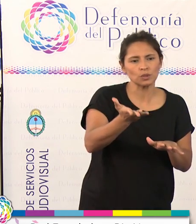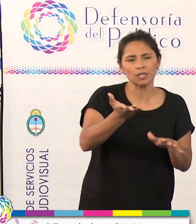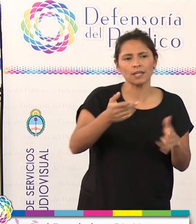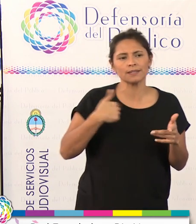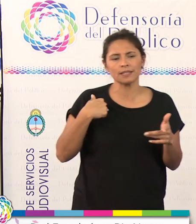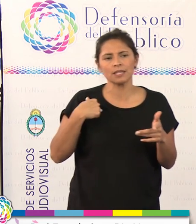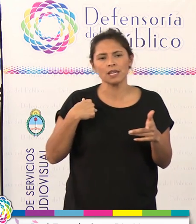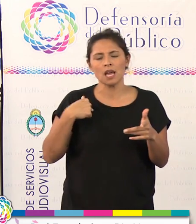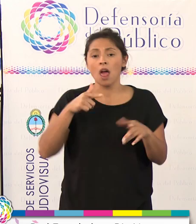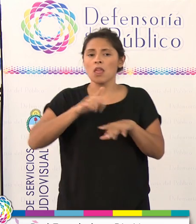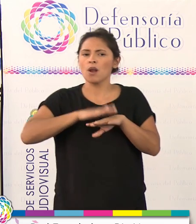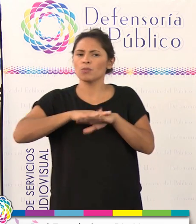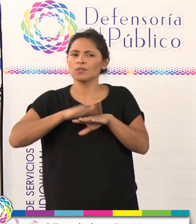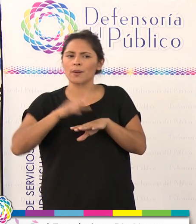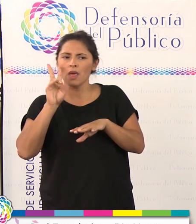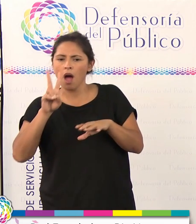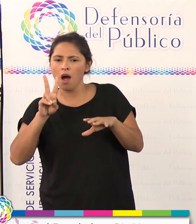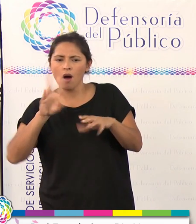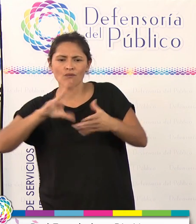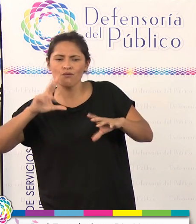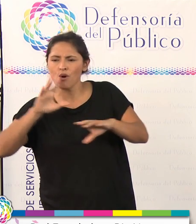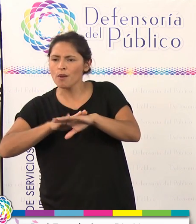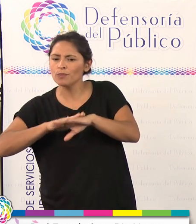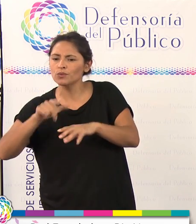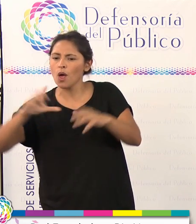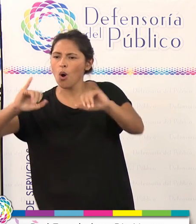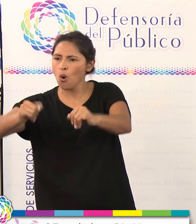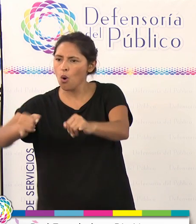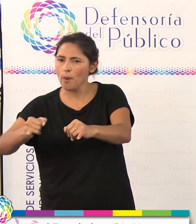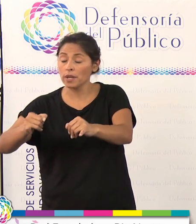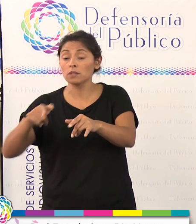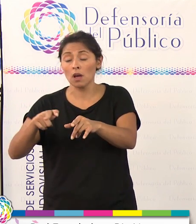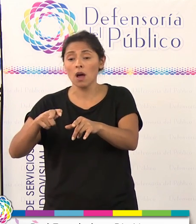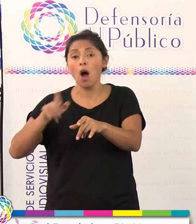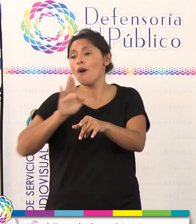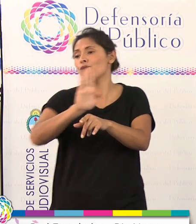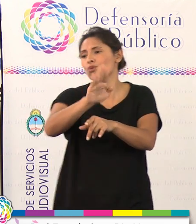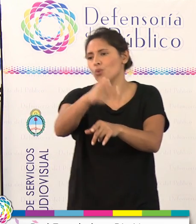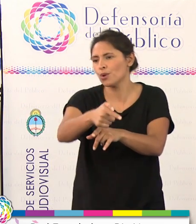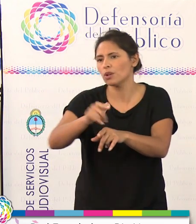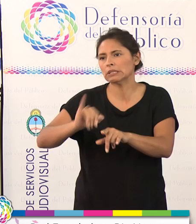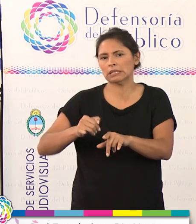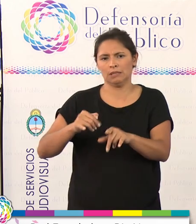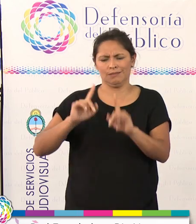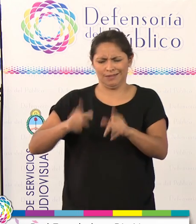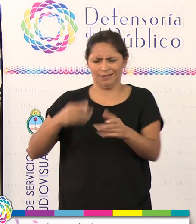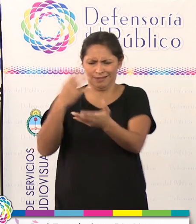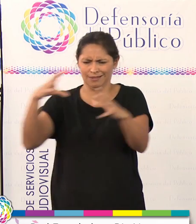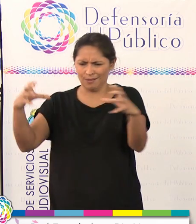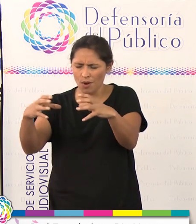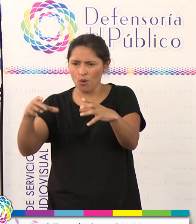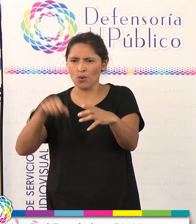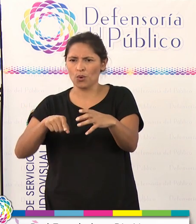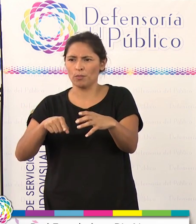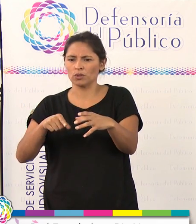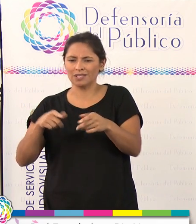siga endilgando la responsabilidad de ser el futuro por un lado, pero por otro, como presente, es agredido, es menoscabado